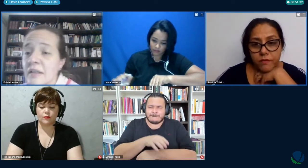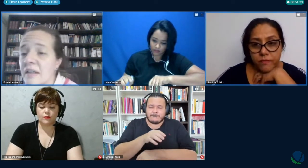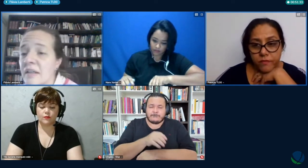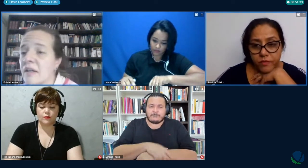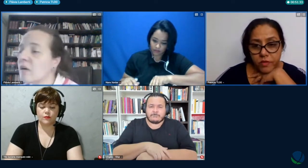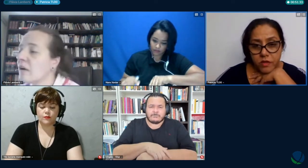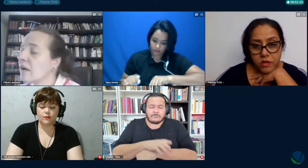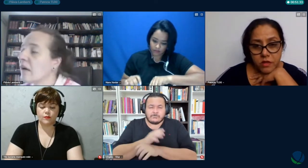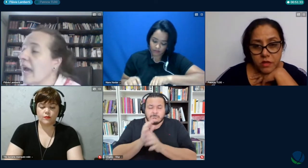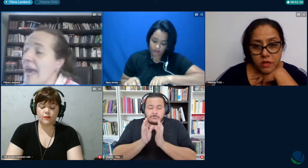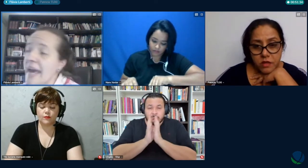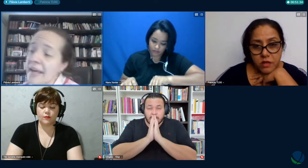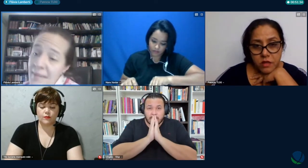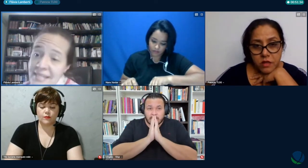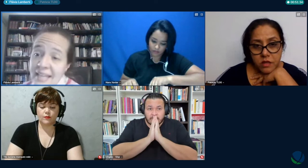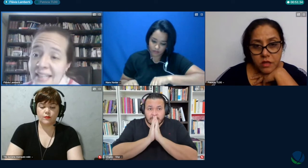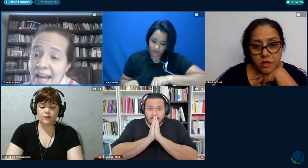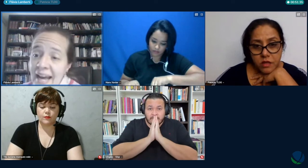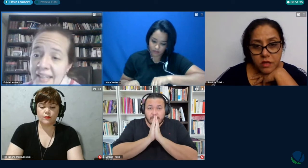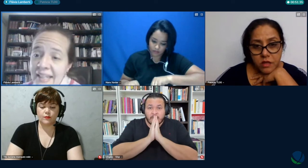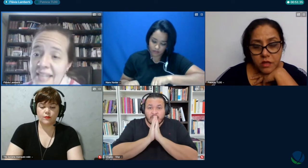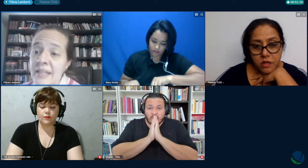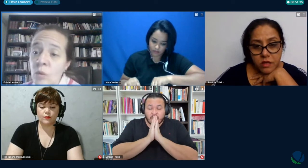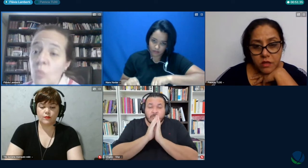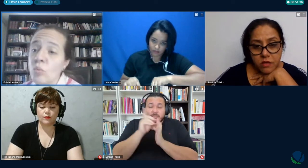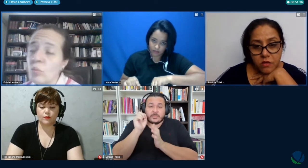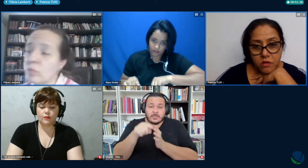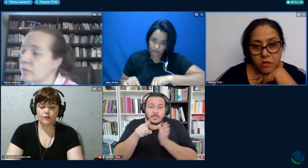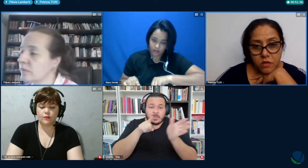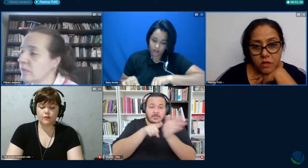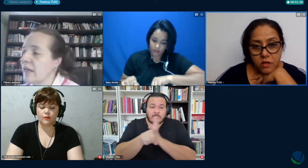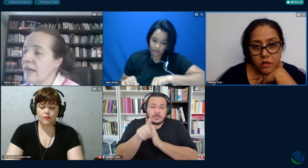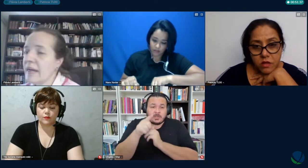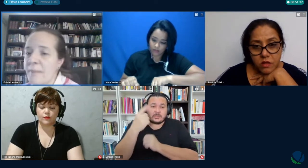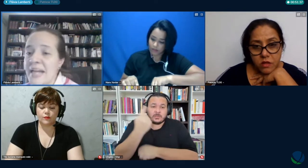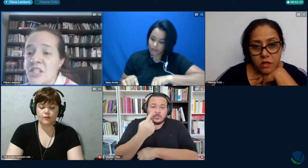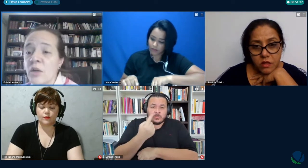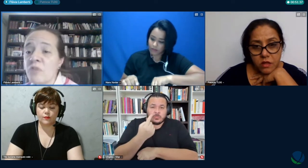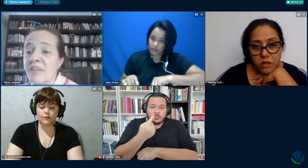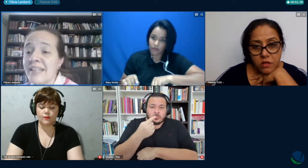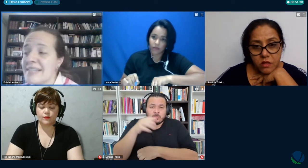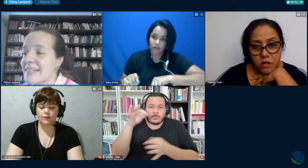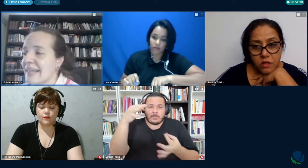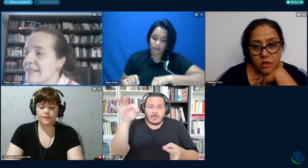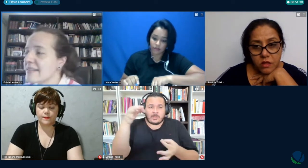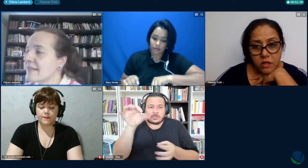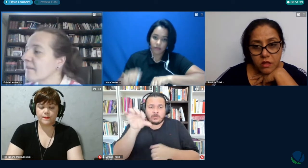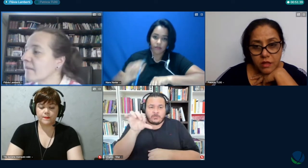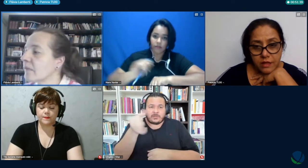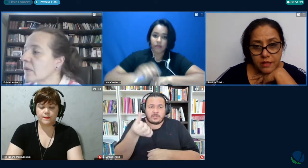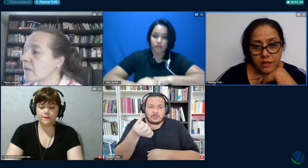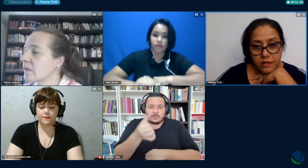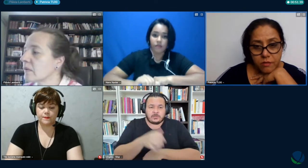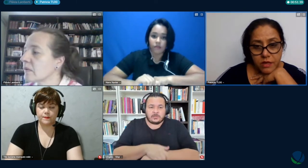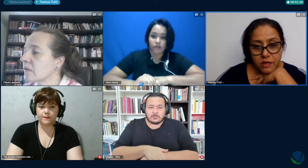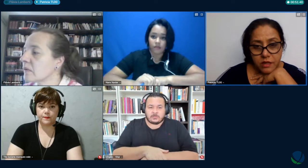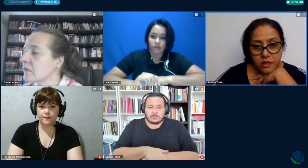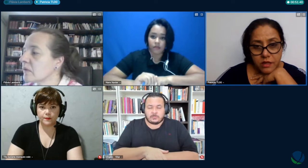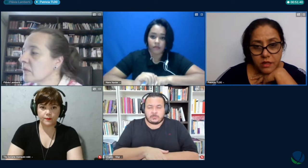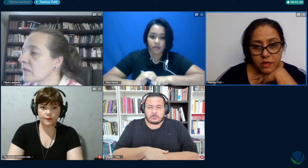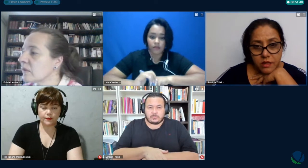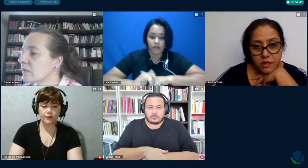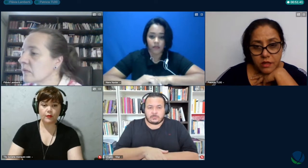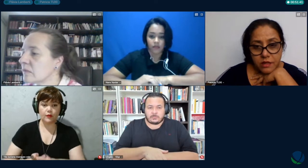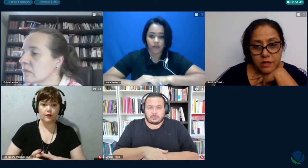Página 1. Mas é que é da questão 1. Página 96.